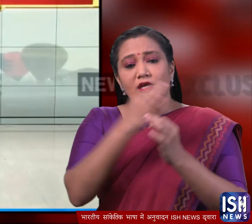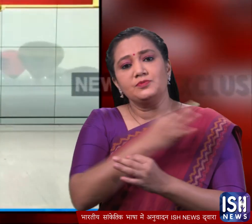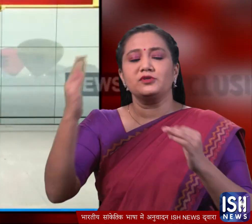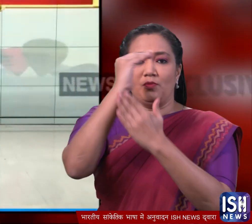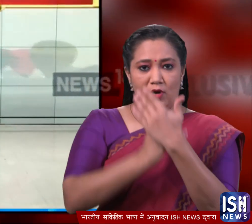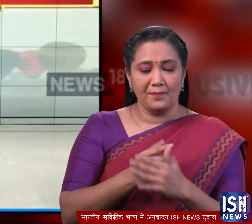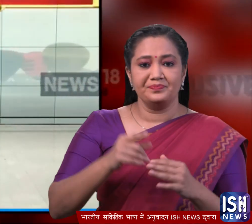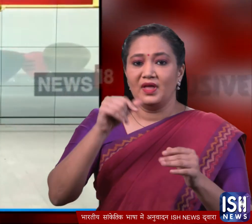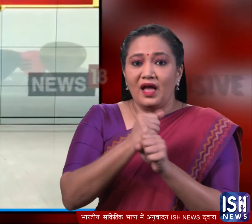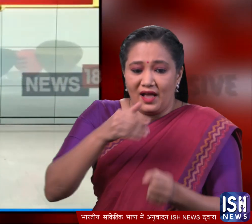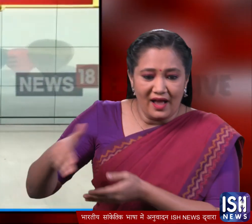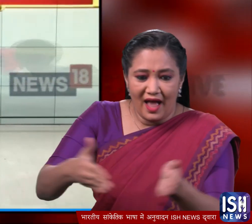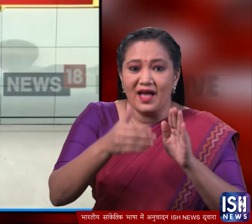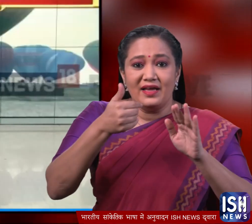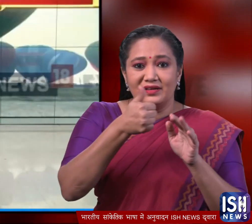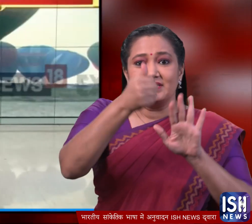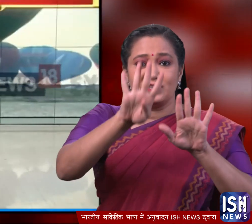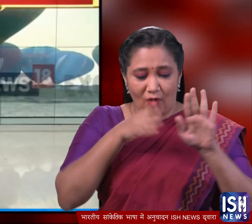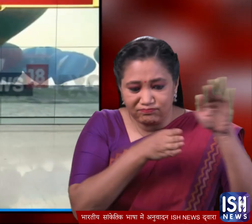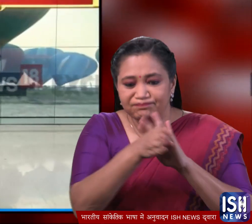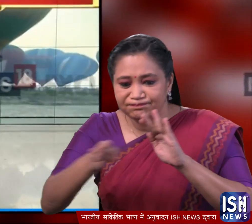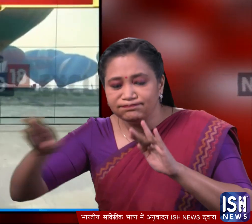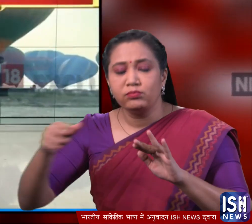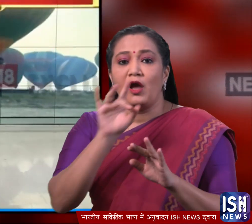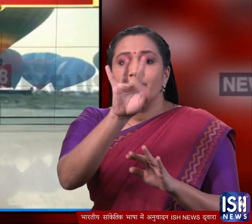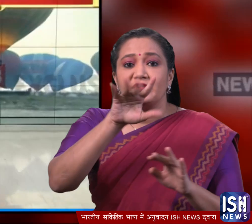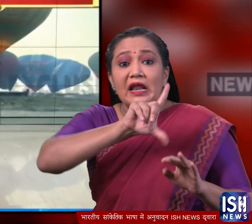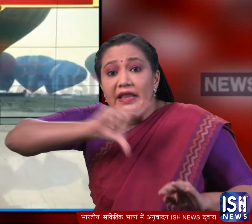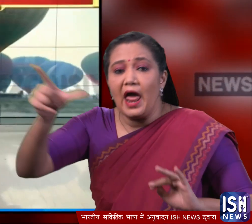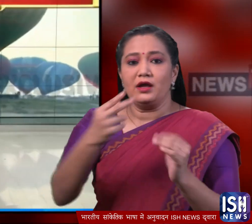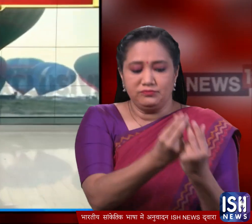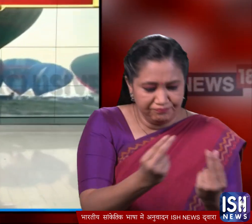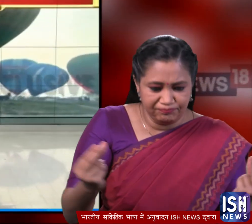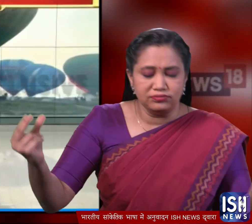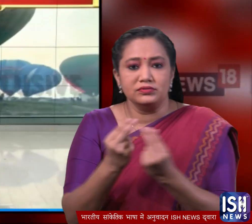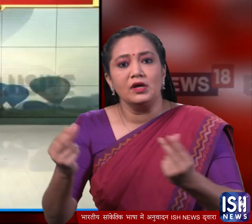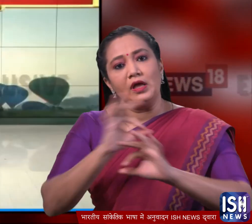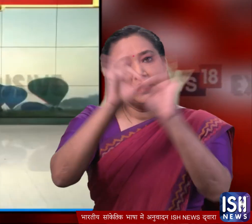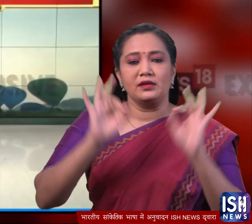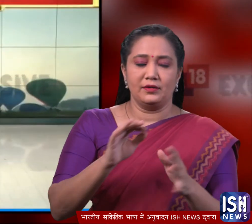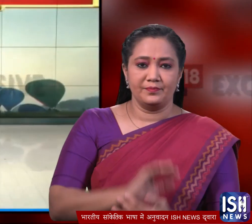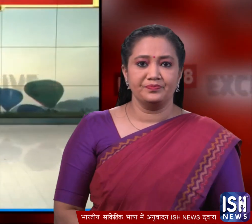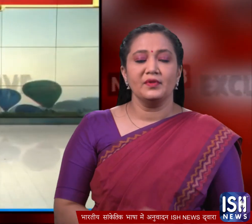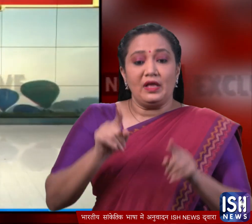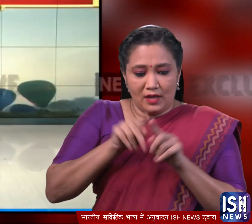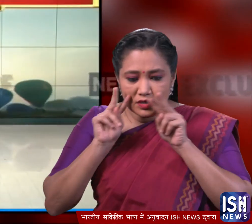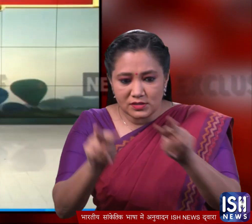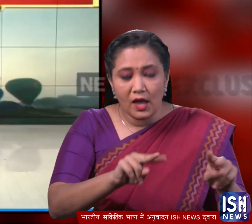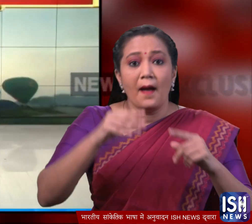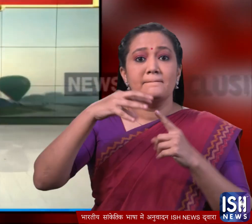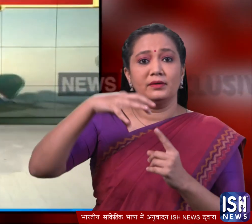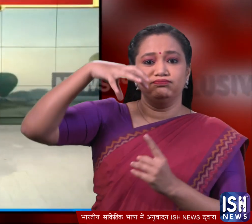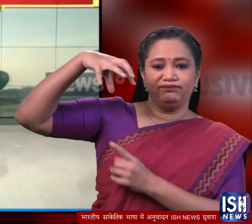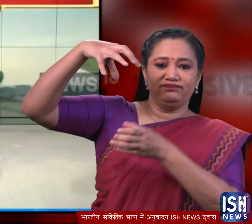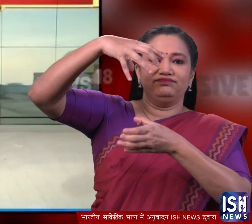की। गंगा नदी के 84 घाटों को इस साल करीब 15 लाख दियों से सजाया जाएगा। इस नजारे को लोग इस बार जमीन के साथ साथ हॉट